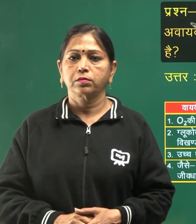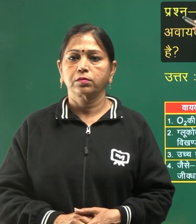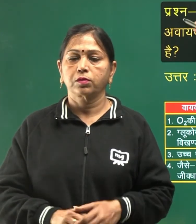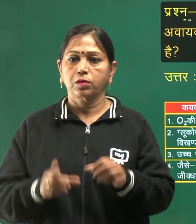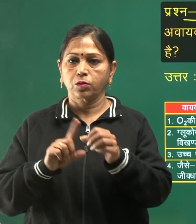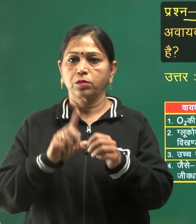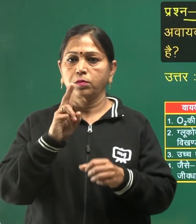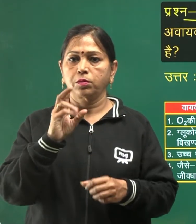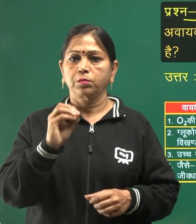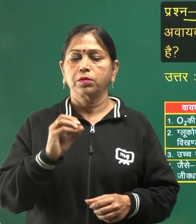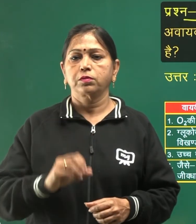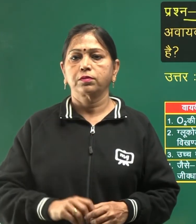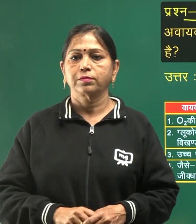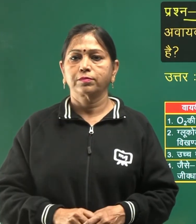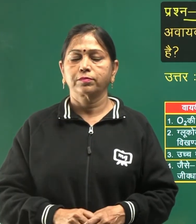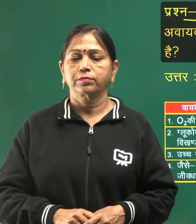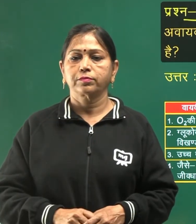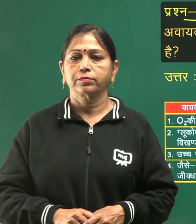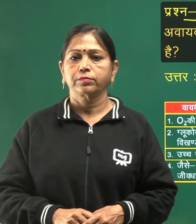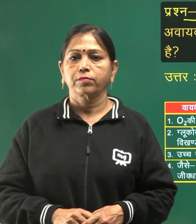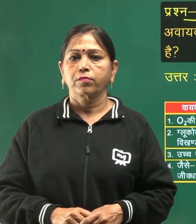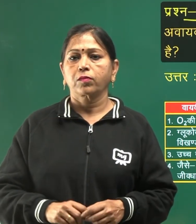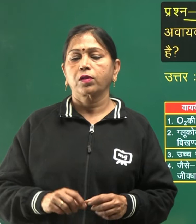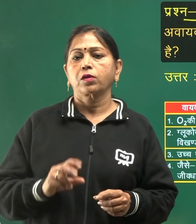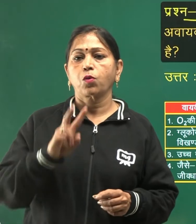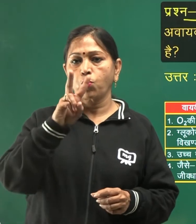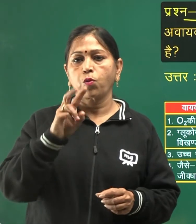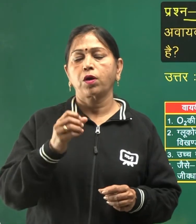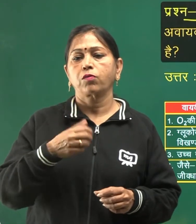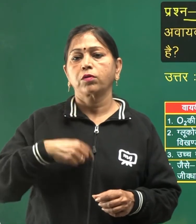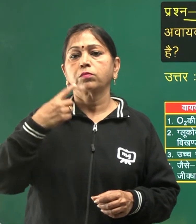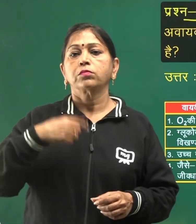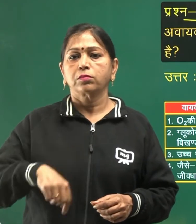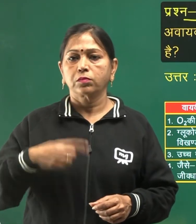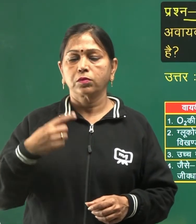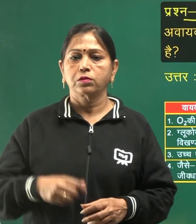प्रश्न 20, वायवीय श्वसन